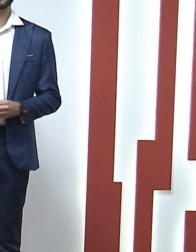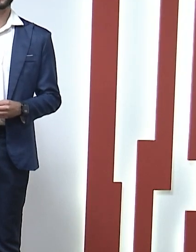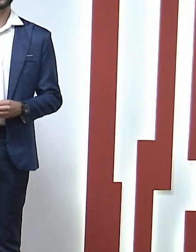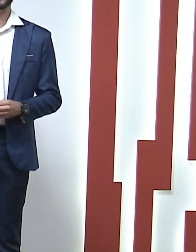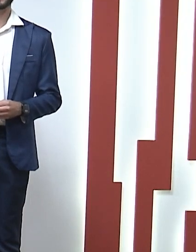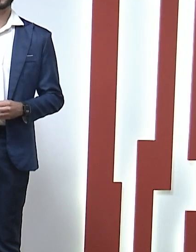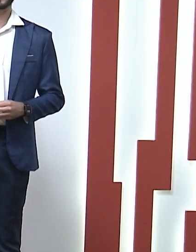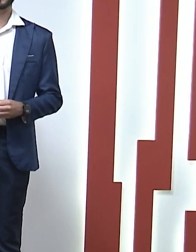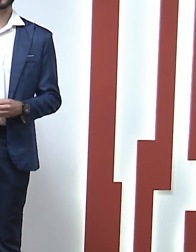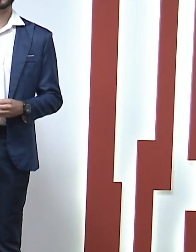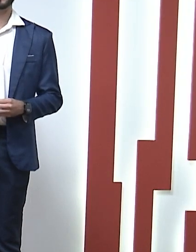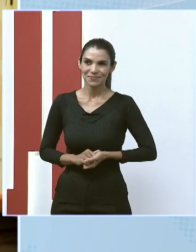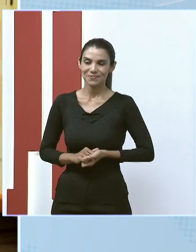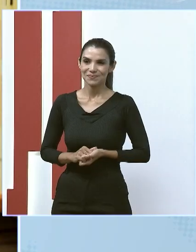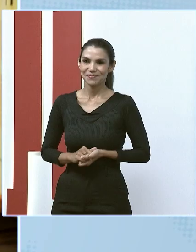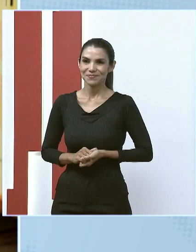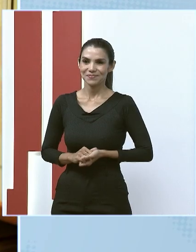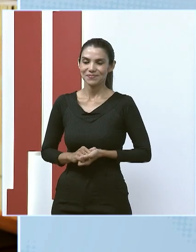UFG.